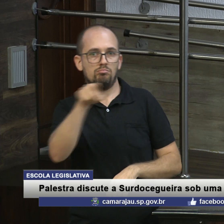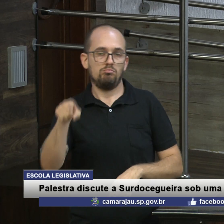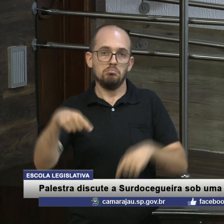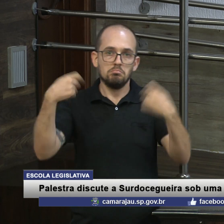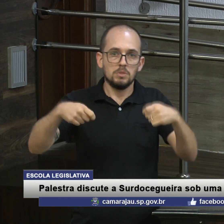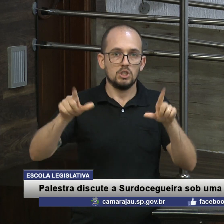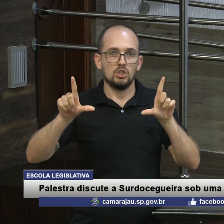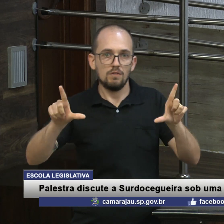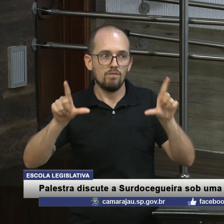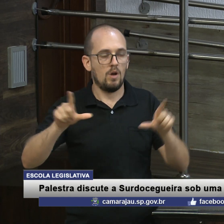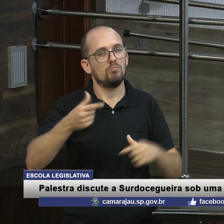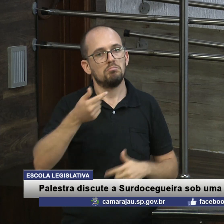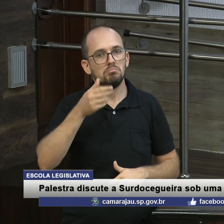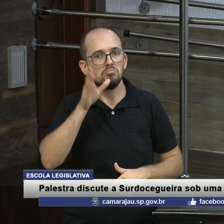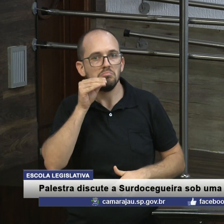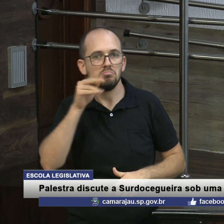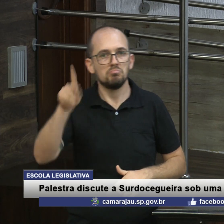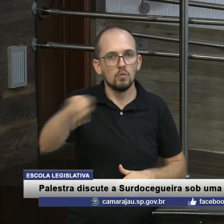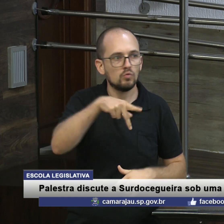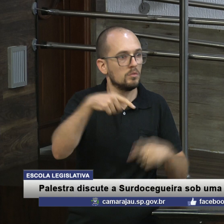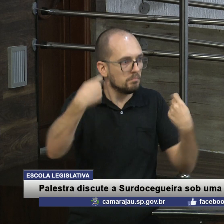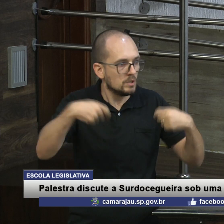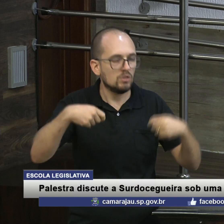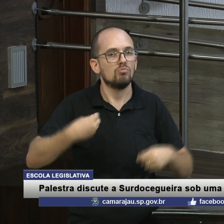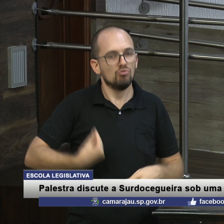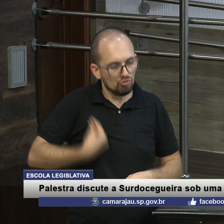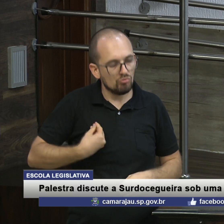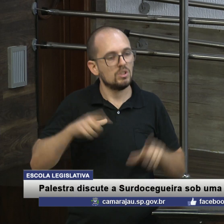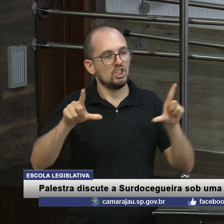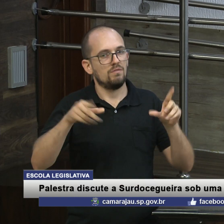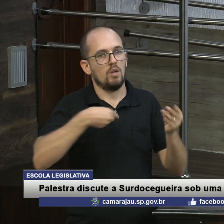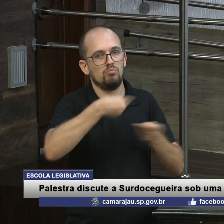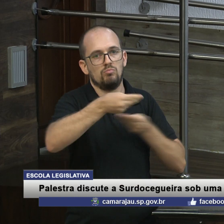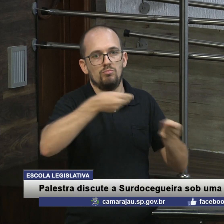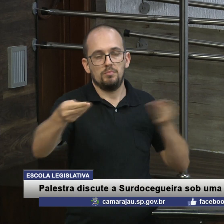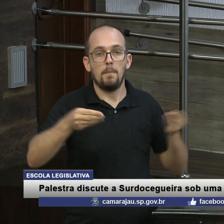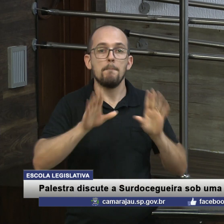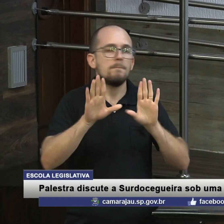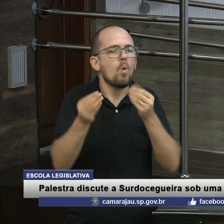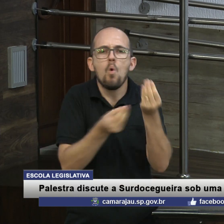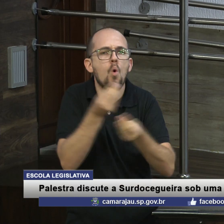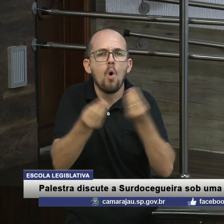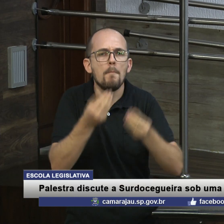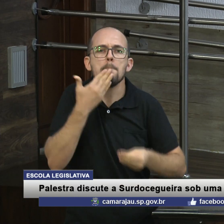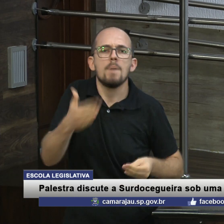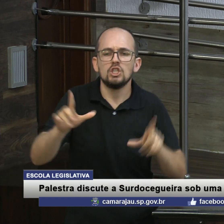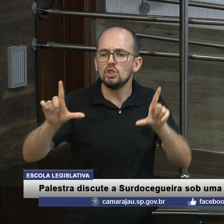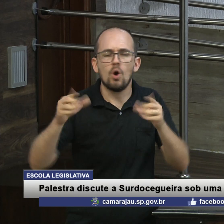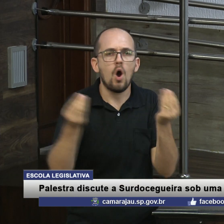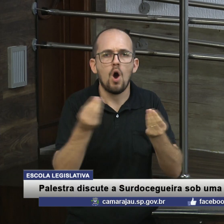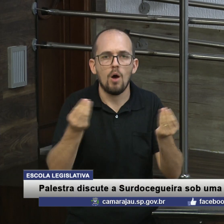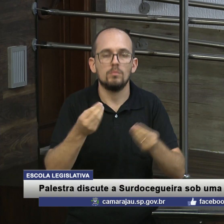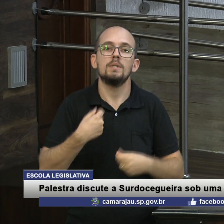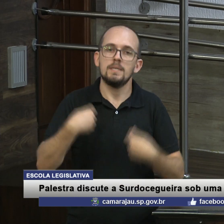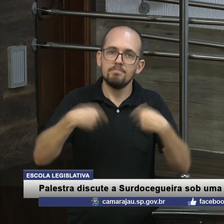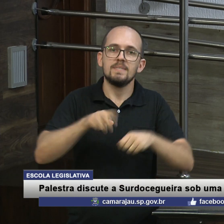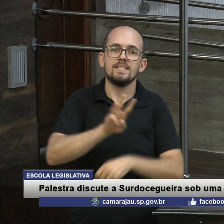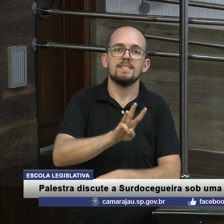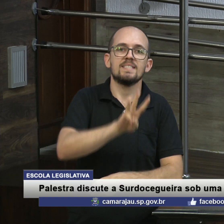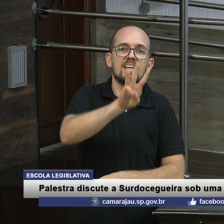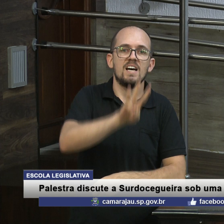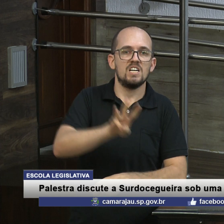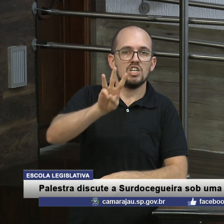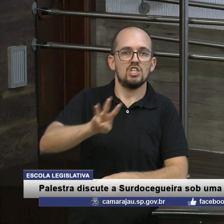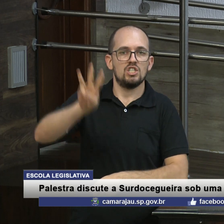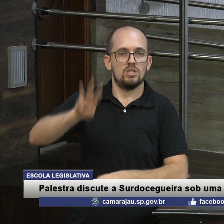para todos os servidores municipais aqui presentes. A solicitação deverá ser feita exclusivamente pelo site do